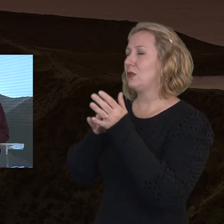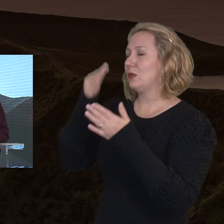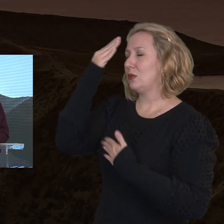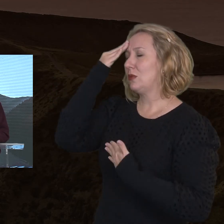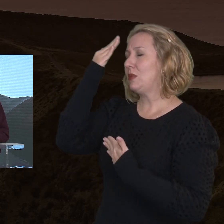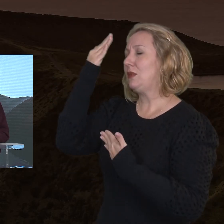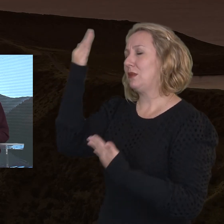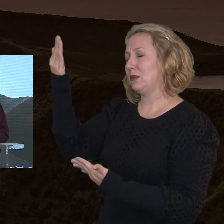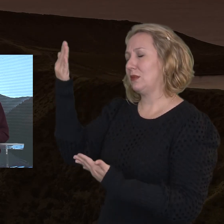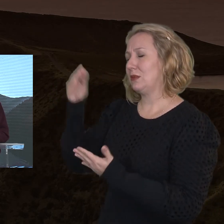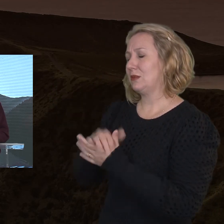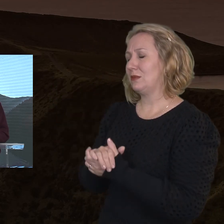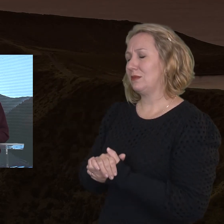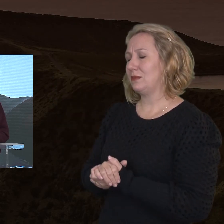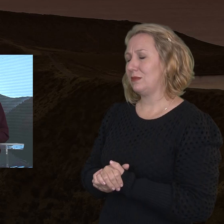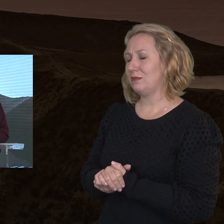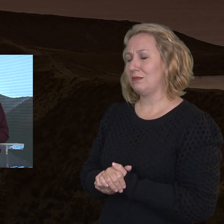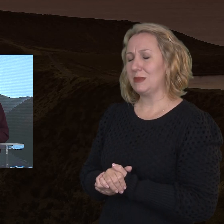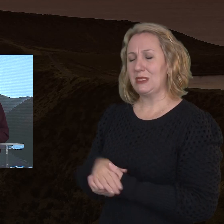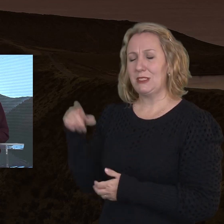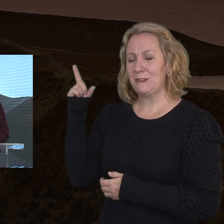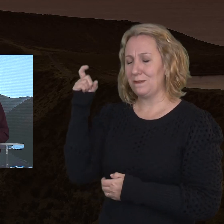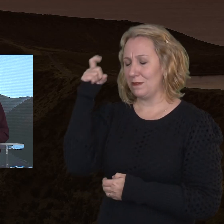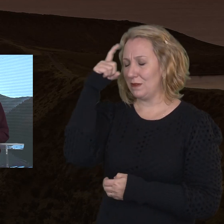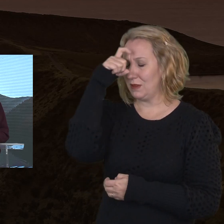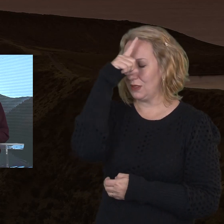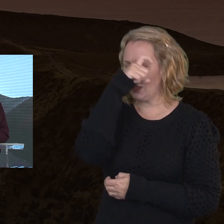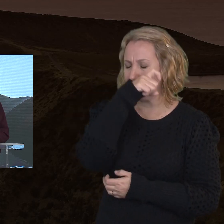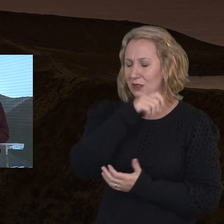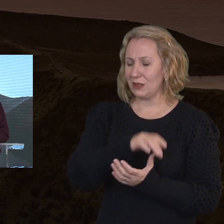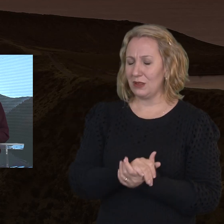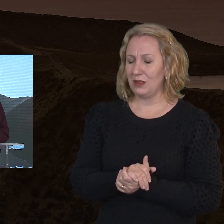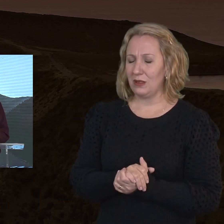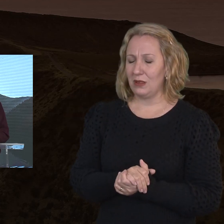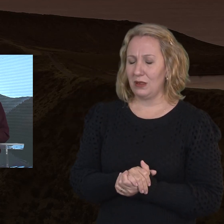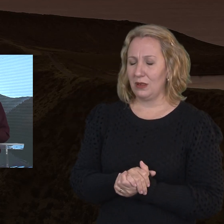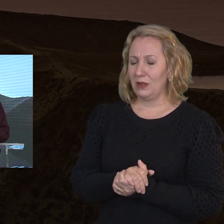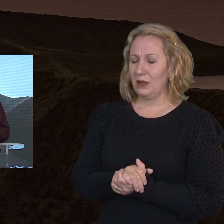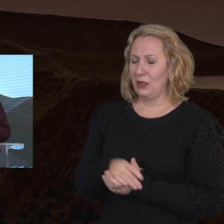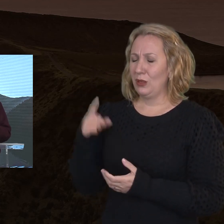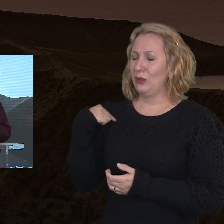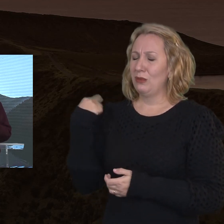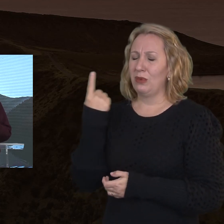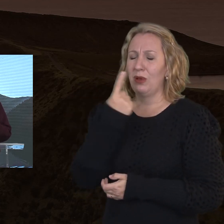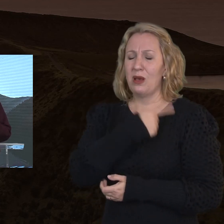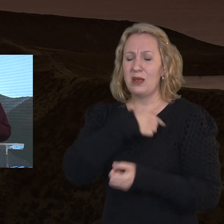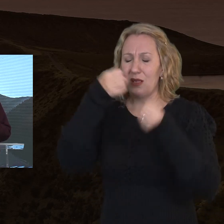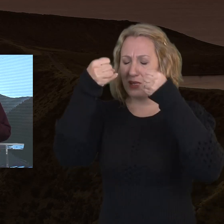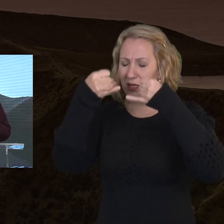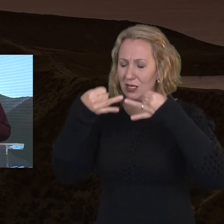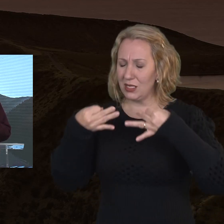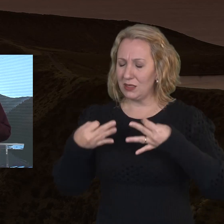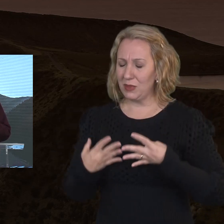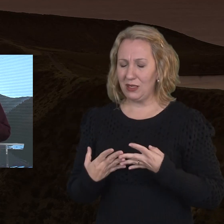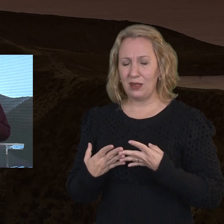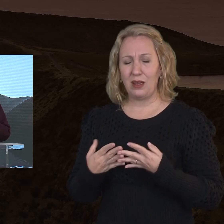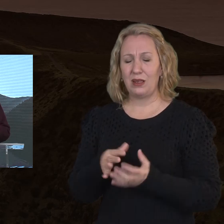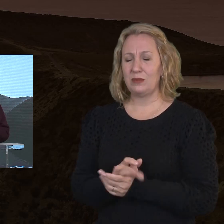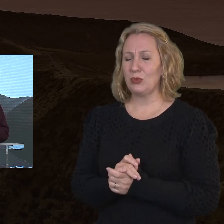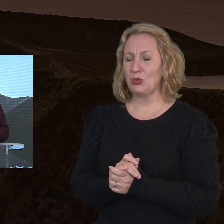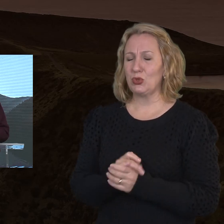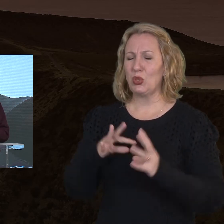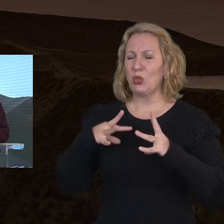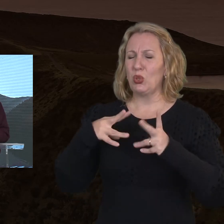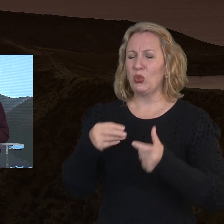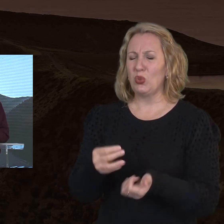uma vez e aí o senhor como é difícil nós explicamos toda essa estrutura